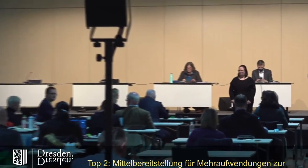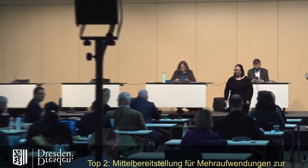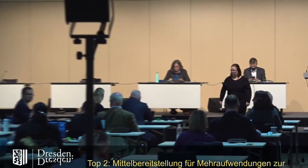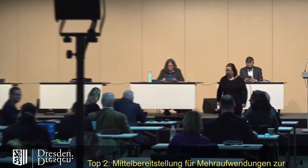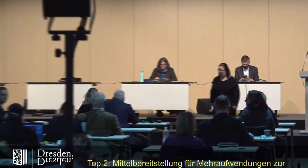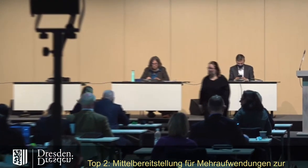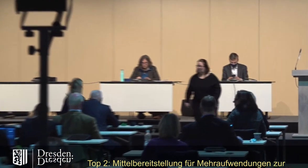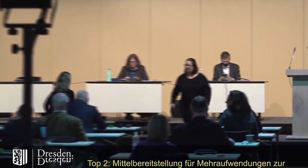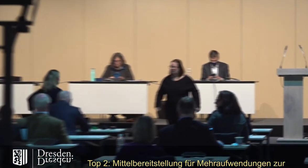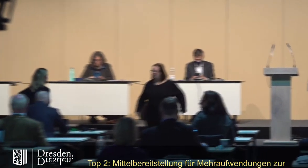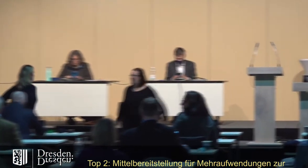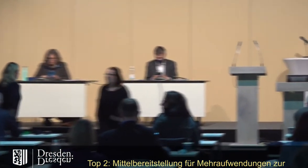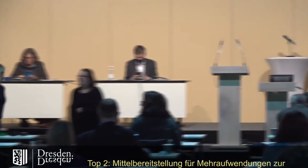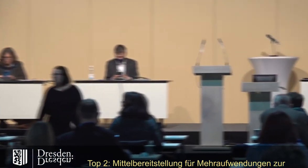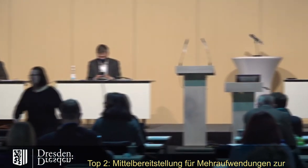Frau Dr. Schöps.